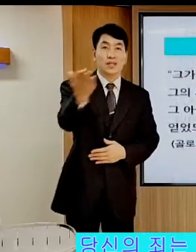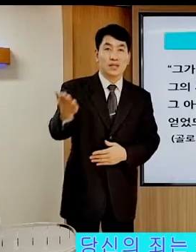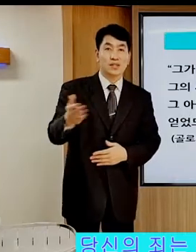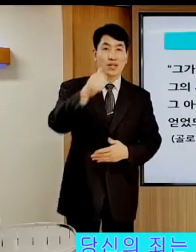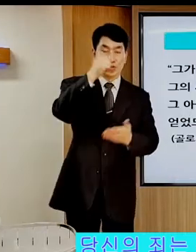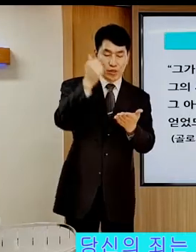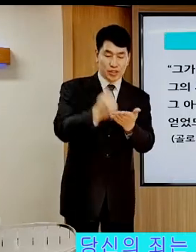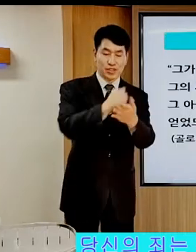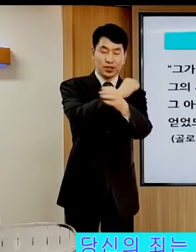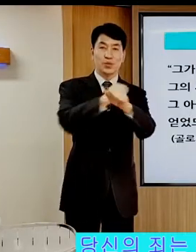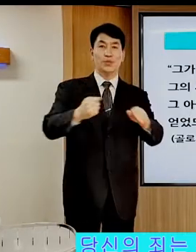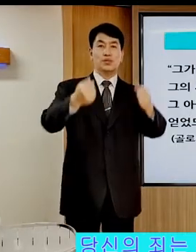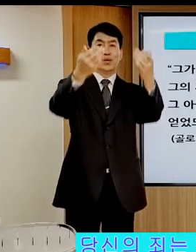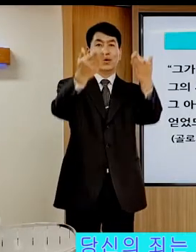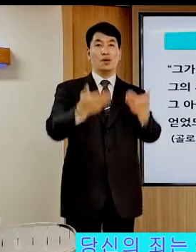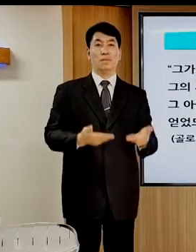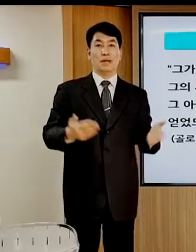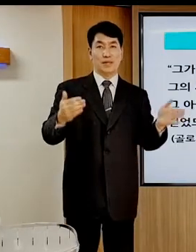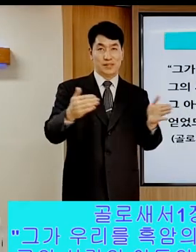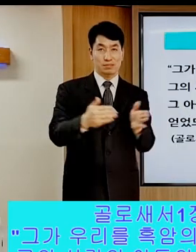당신의 죄는 용서받았습니다.